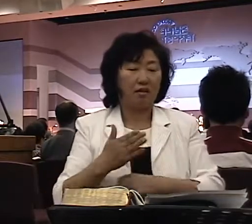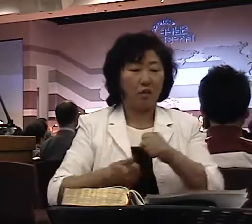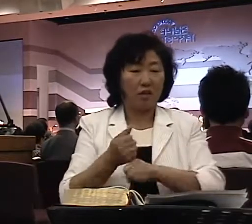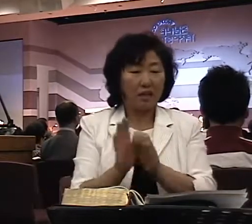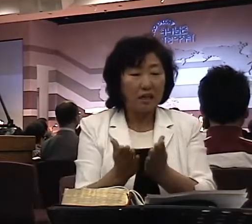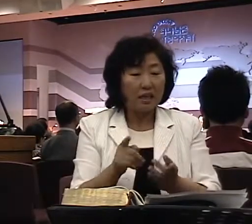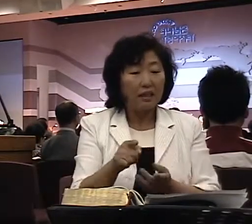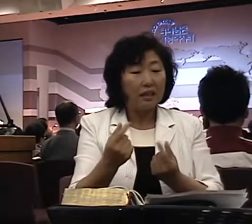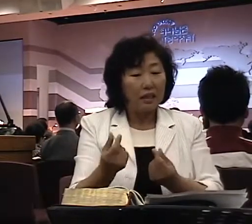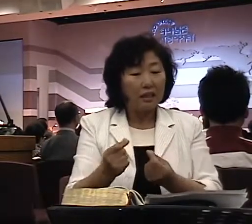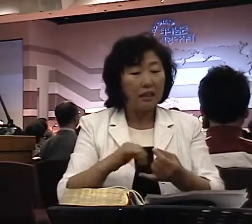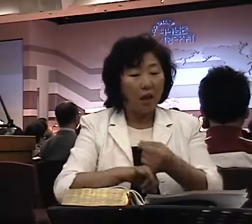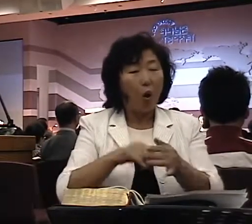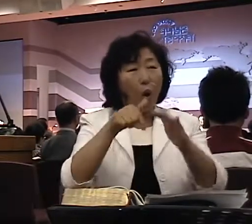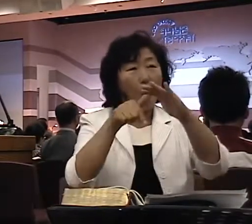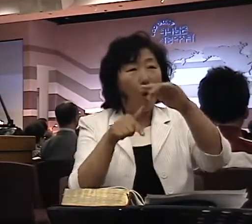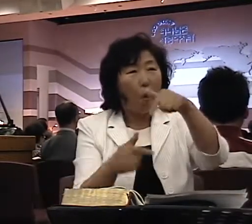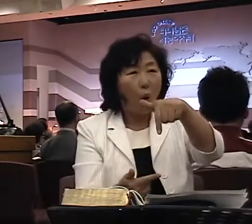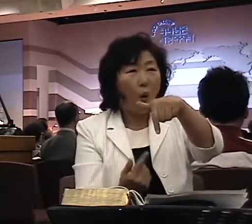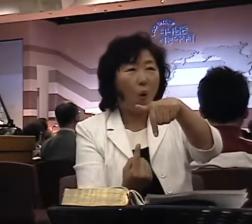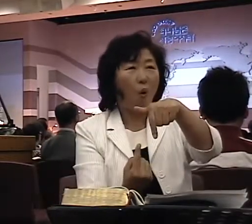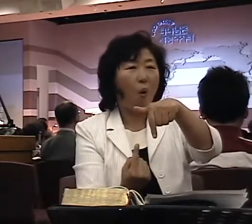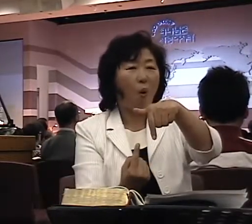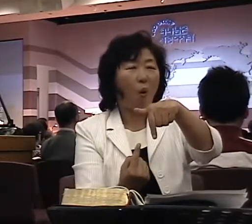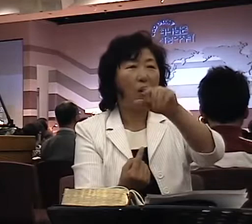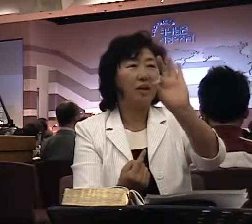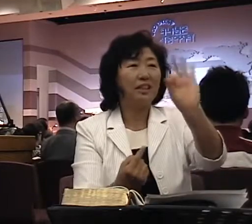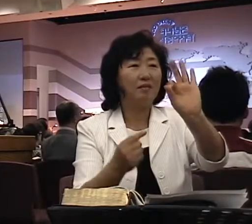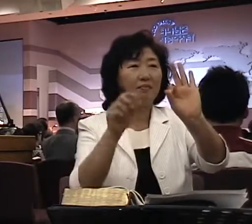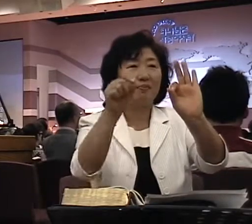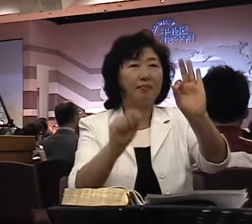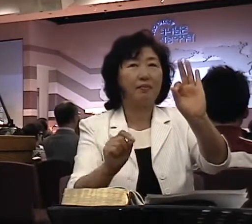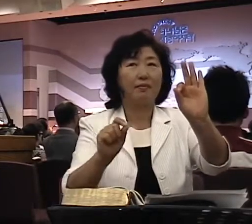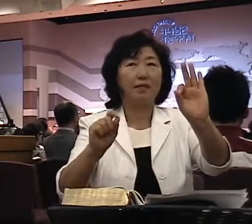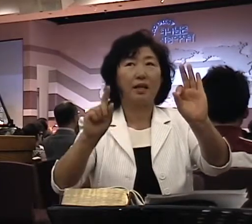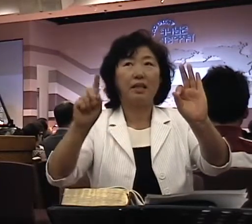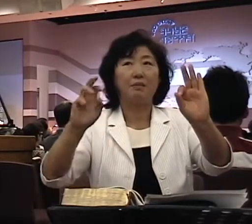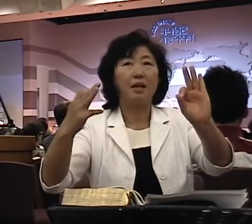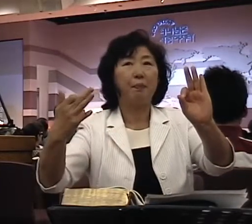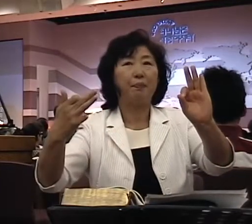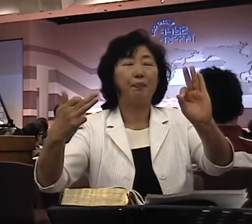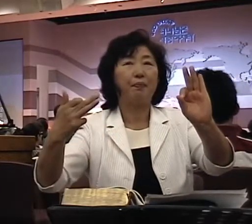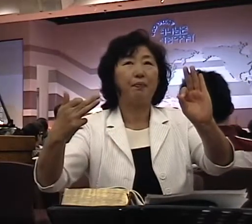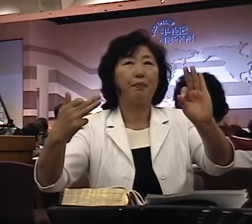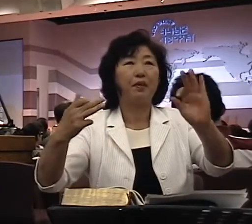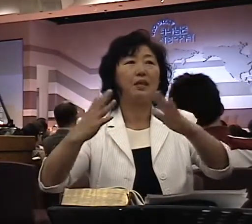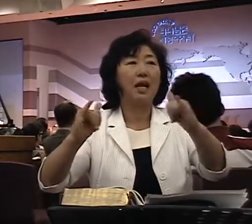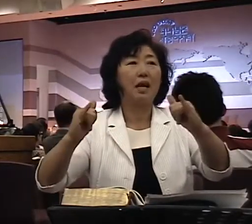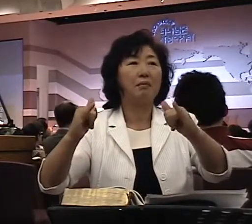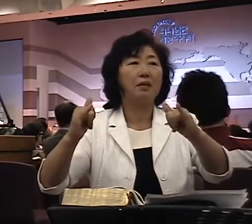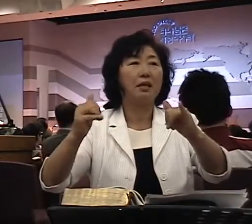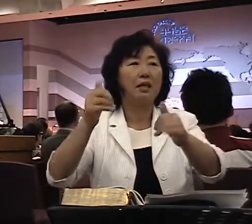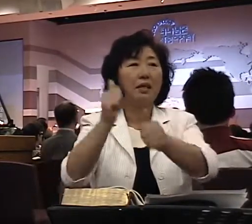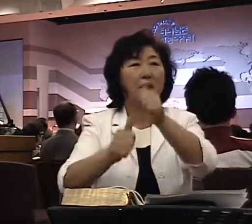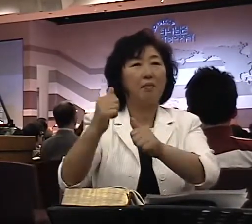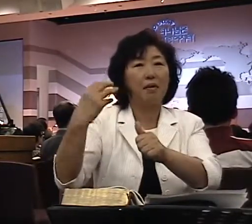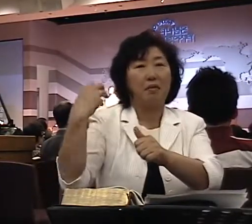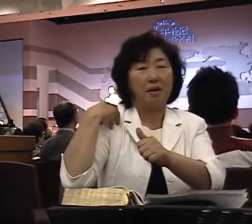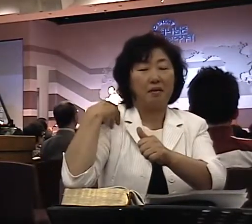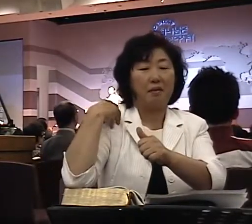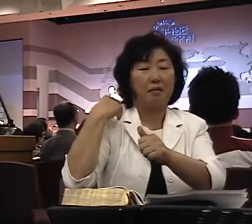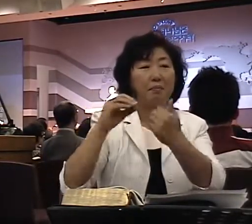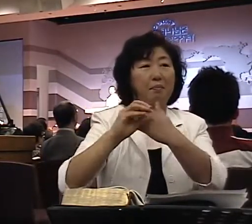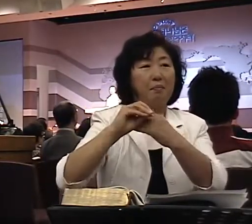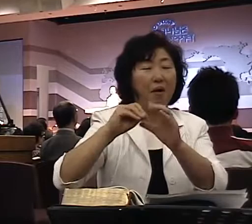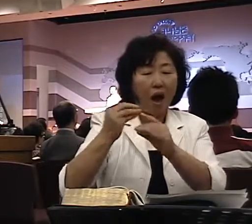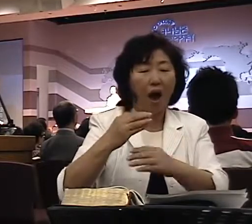약속이 있습니다. 고린도전서 10장 13절에 사람이 감당할 시험 밖에는 너희에게 당한 것이 없나니 오직